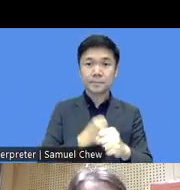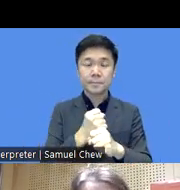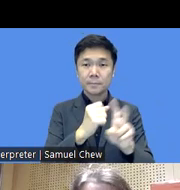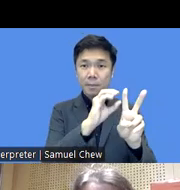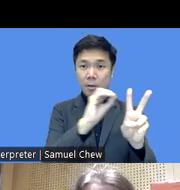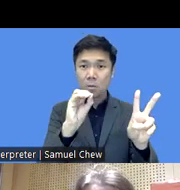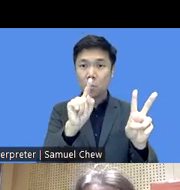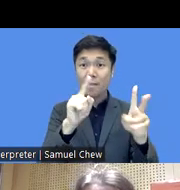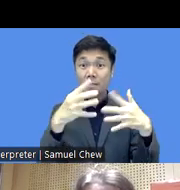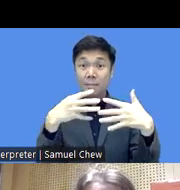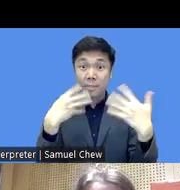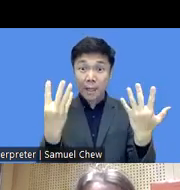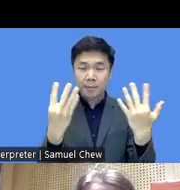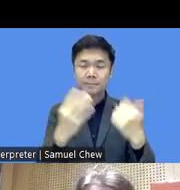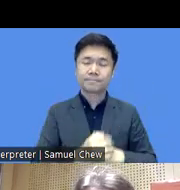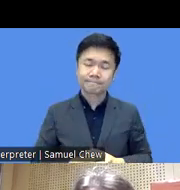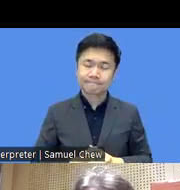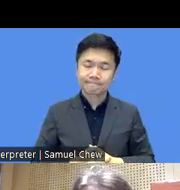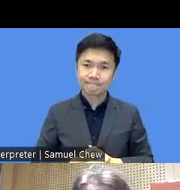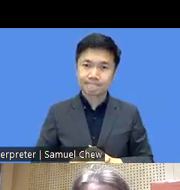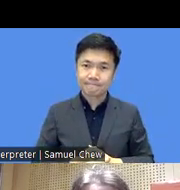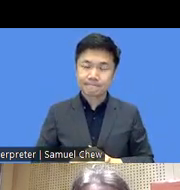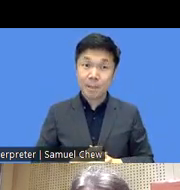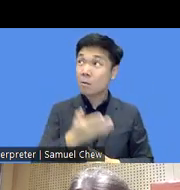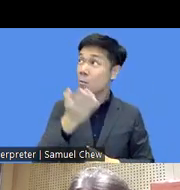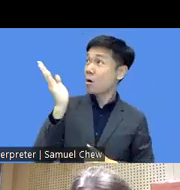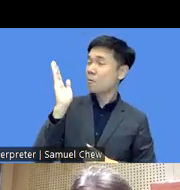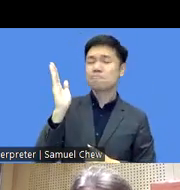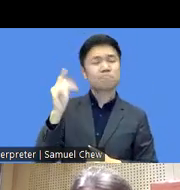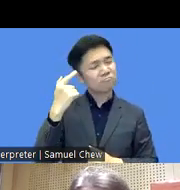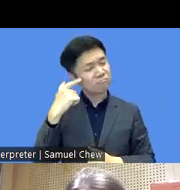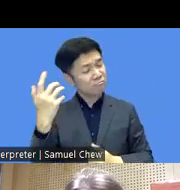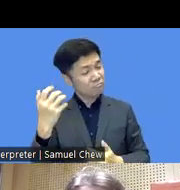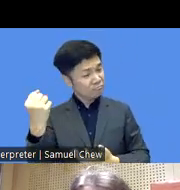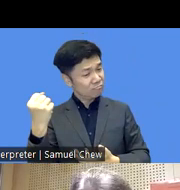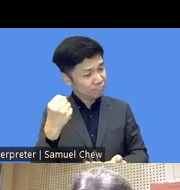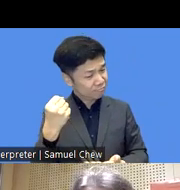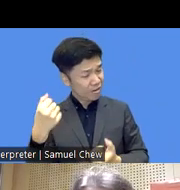del foro global. Y hemos visto